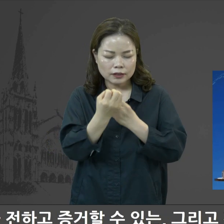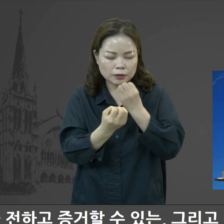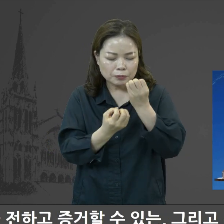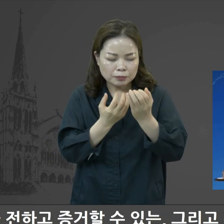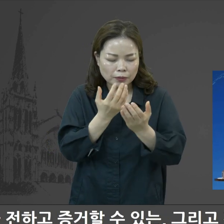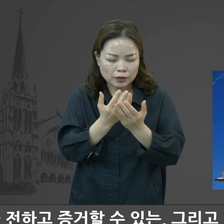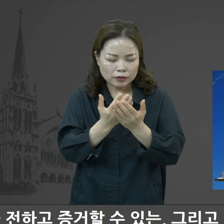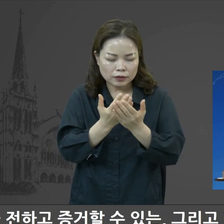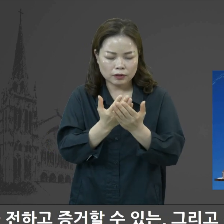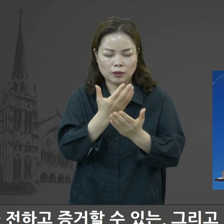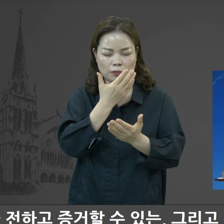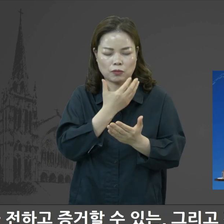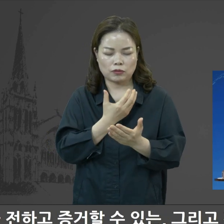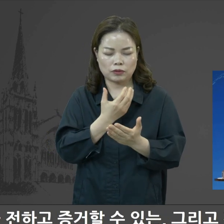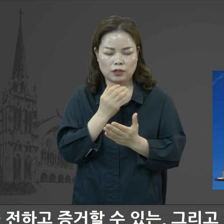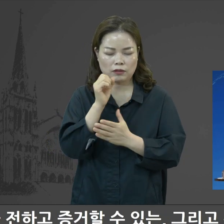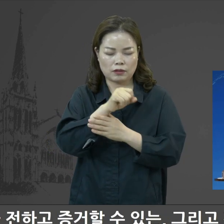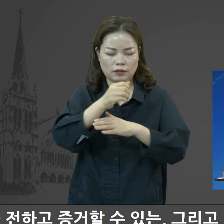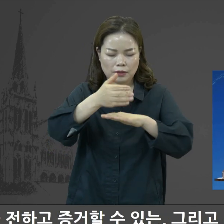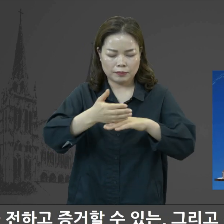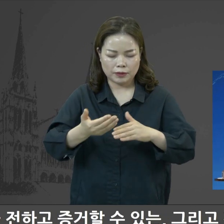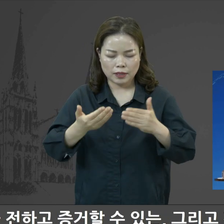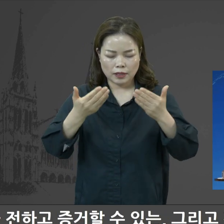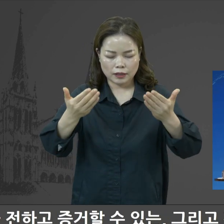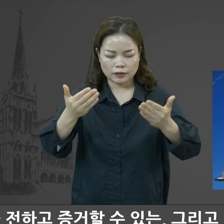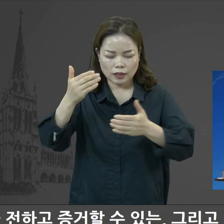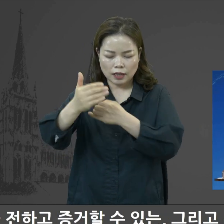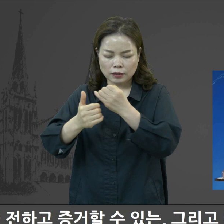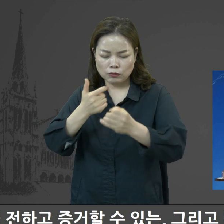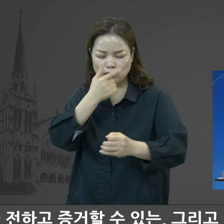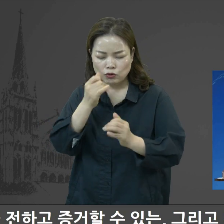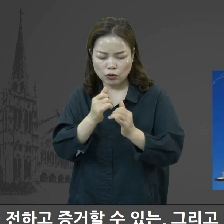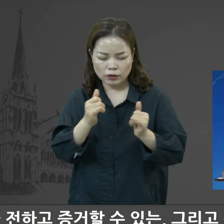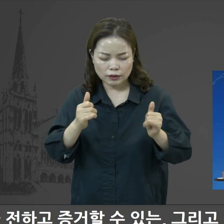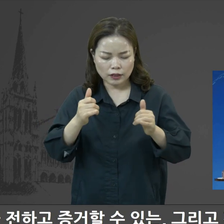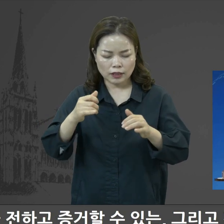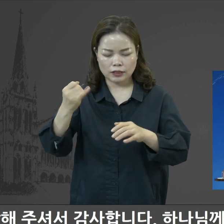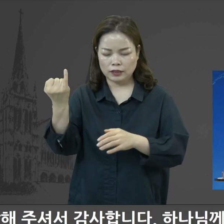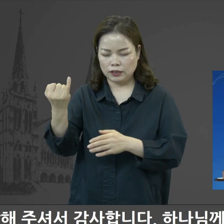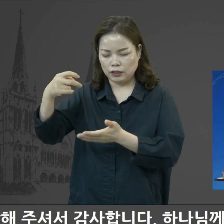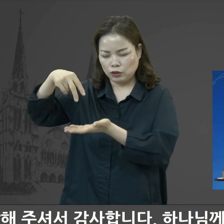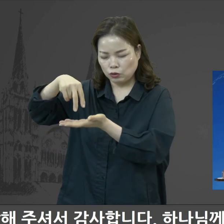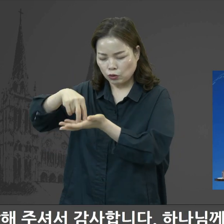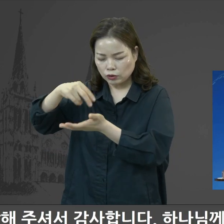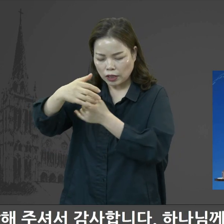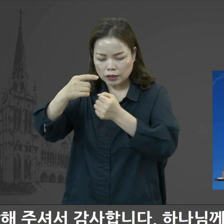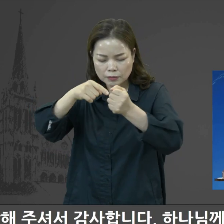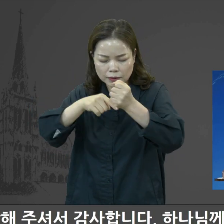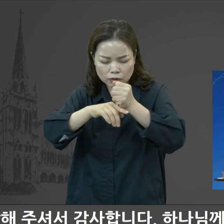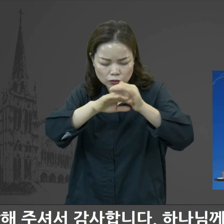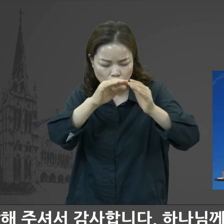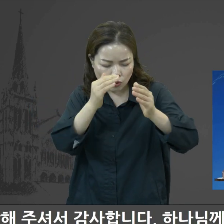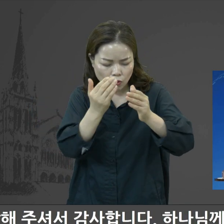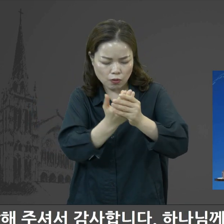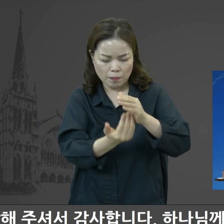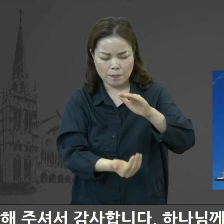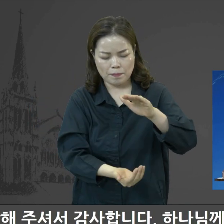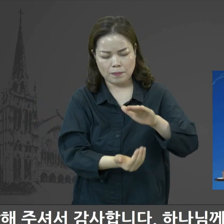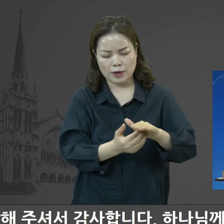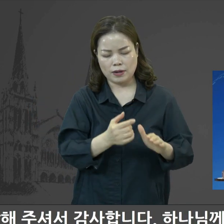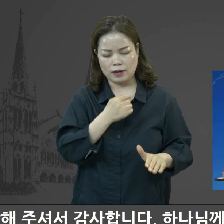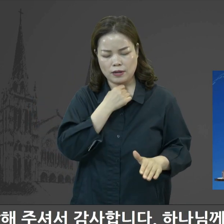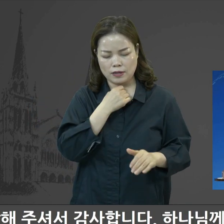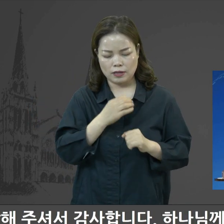은혜를 허락해 주셔서 감사합니다. 하나님께서 부족하지만 이 종을 세우신 하나님의 뜻이 온전히 이루어지기를